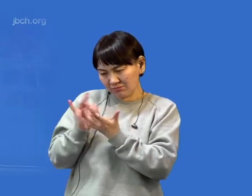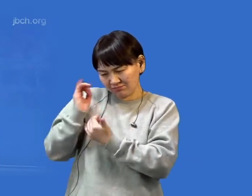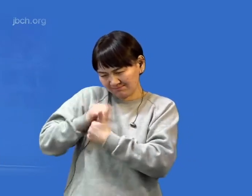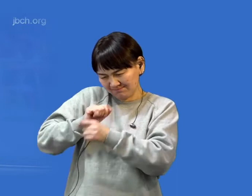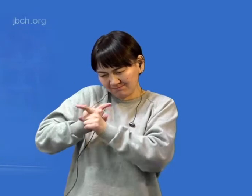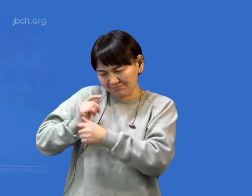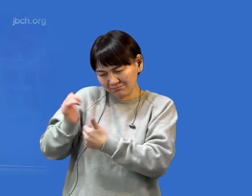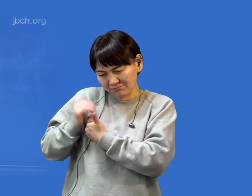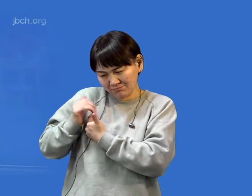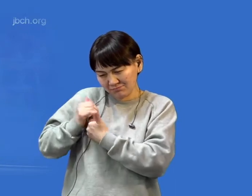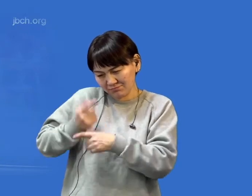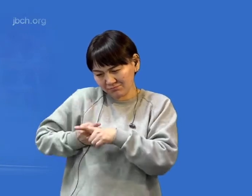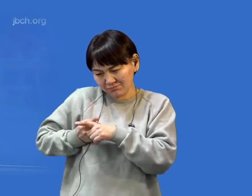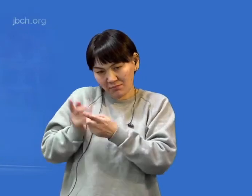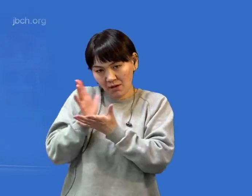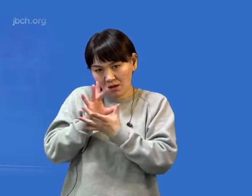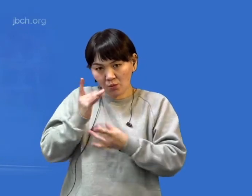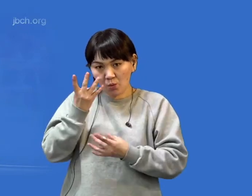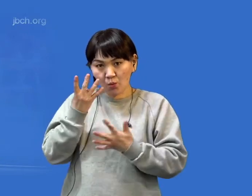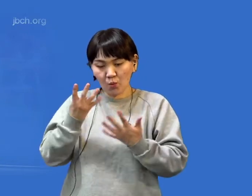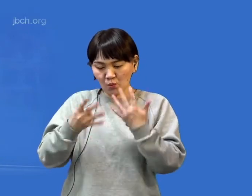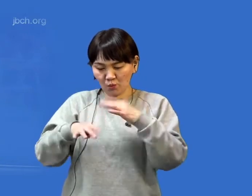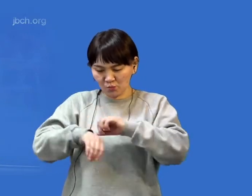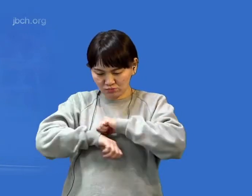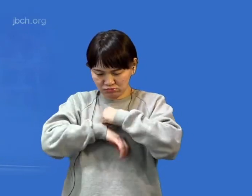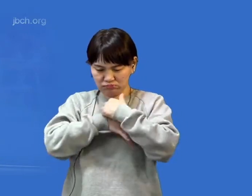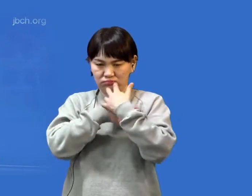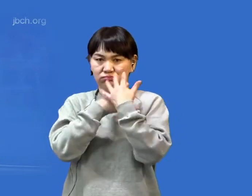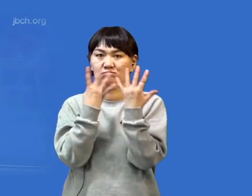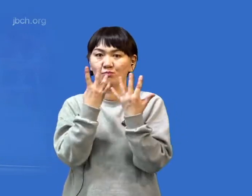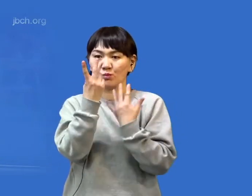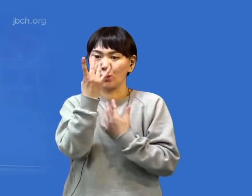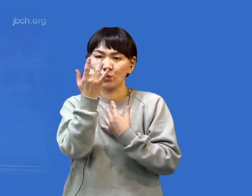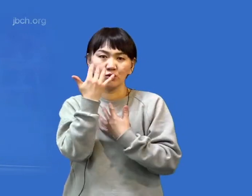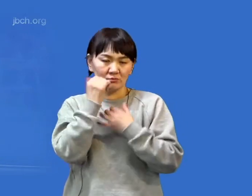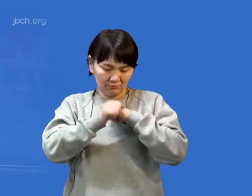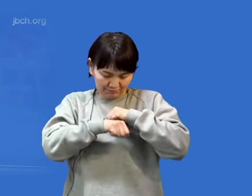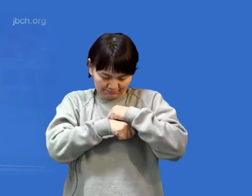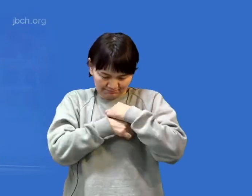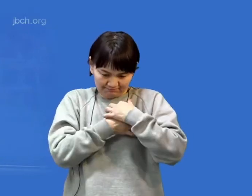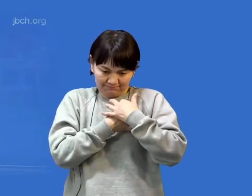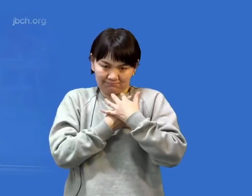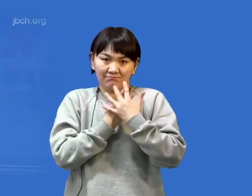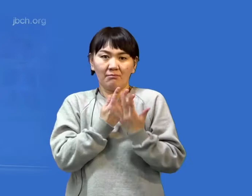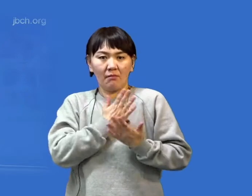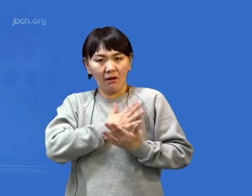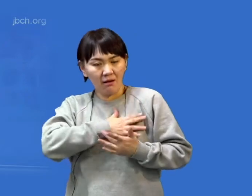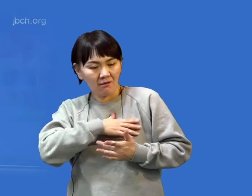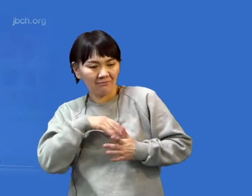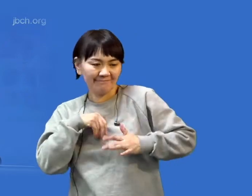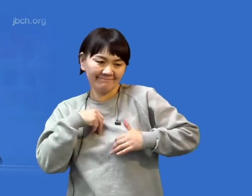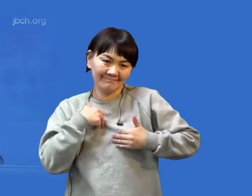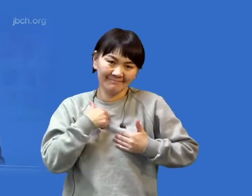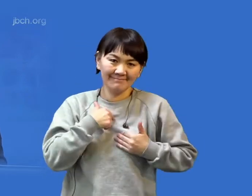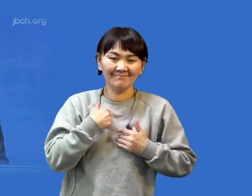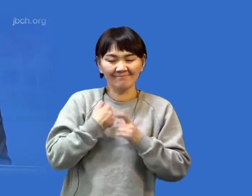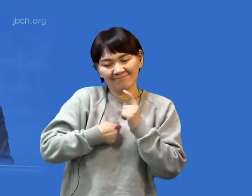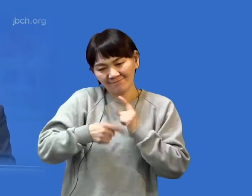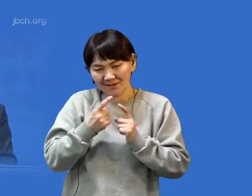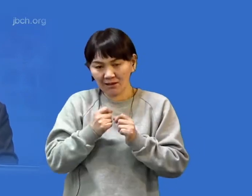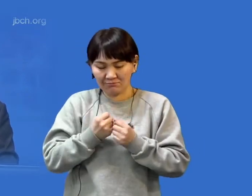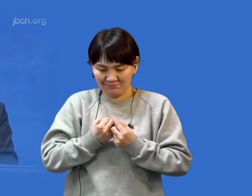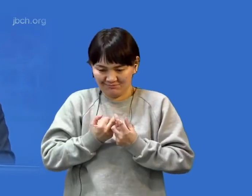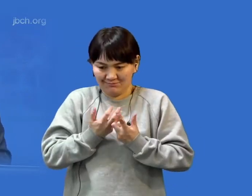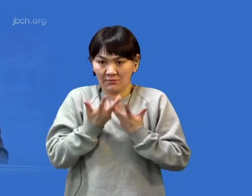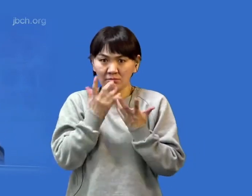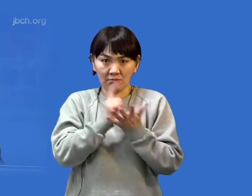үстэй. За ингээд ариун сүнсний үр жимс бол гарцаагүй гарч ирэх хэрэгтэй. Алюминий мод юм бол